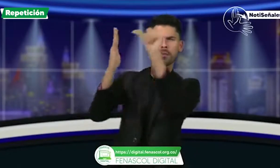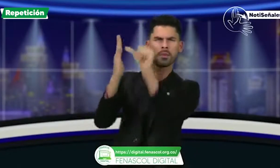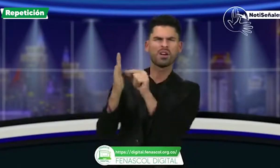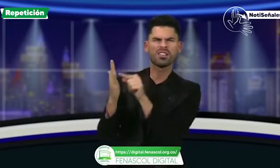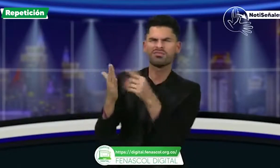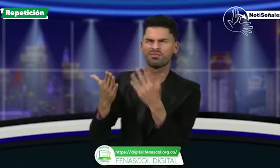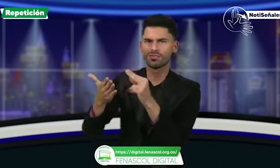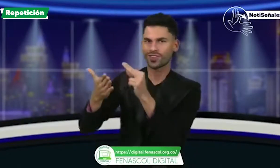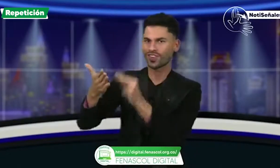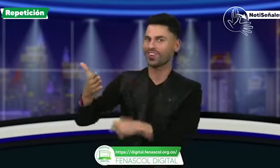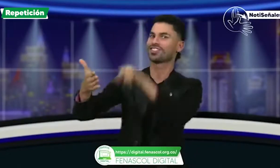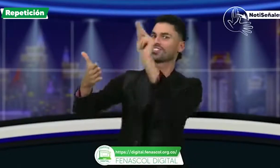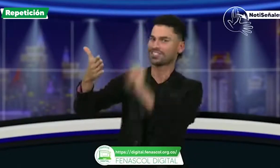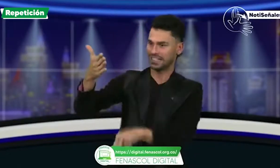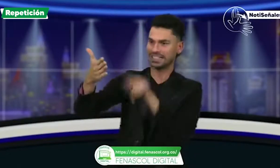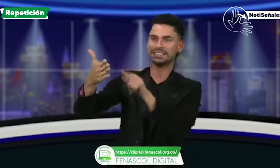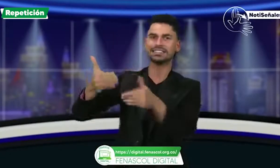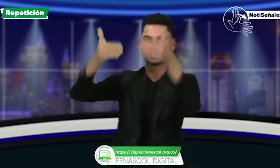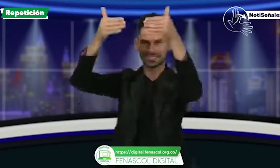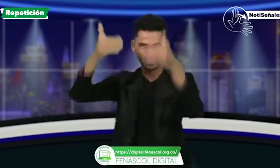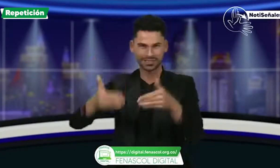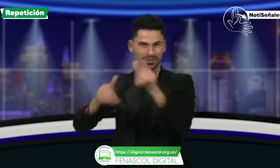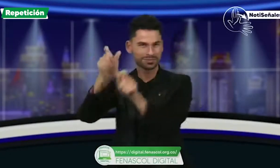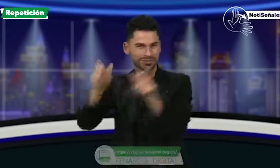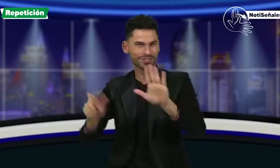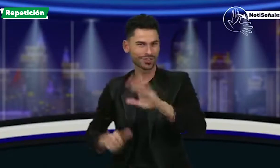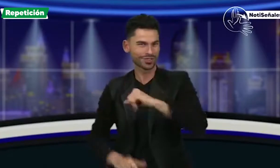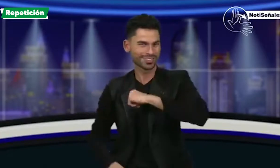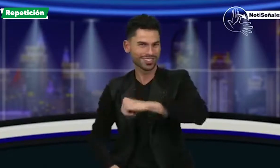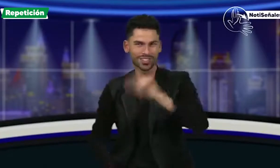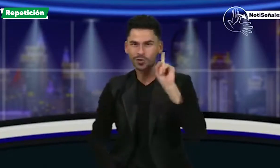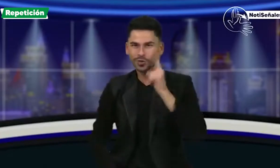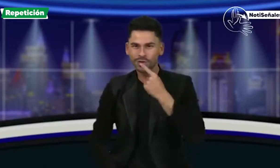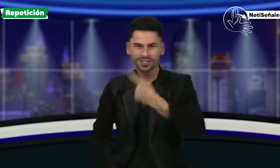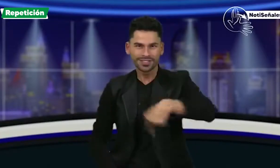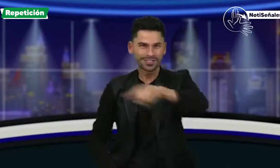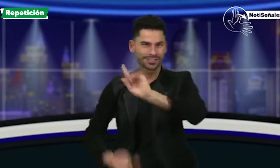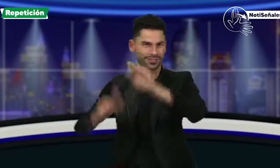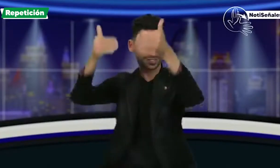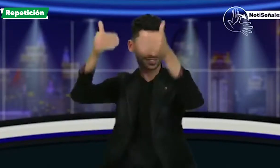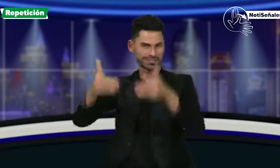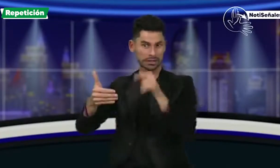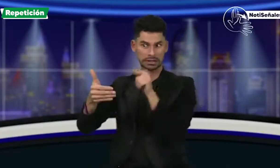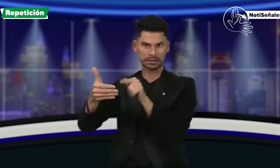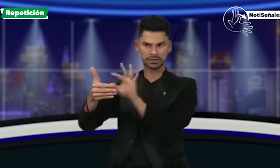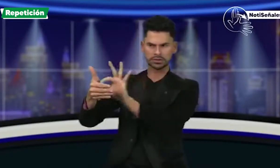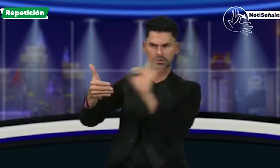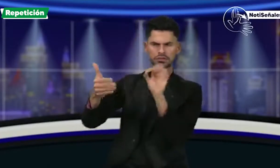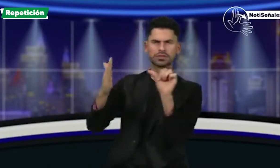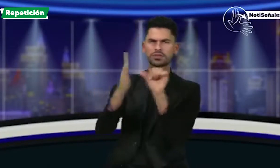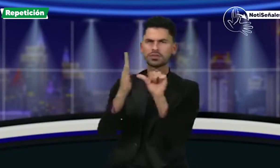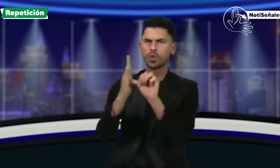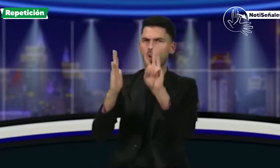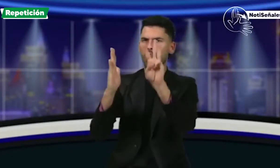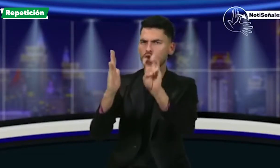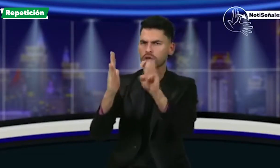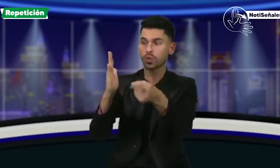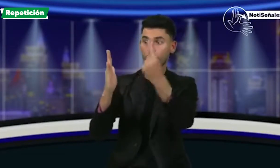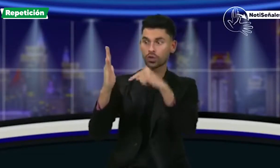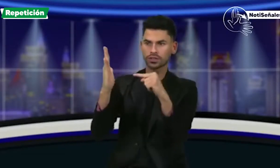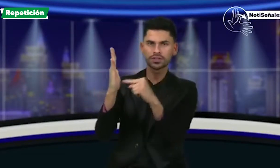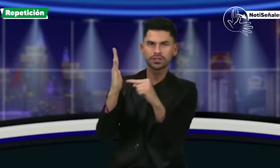relaciona Con los artículos De la convención La convención De los derechos De las personas